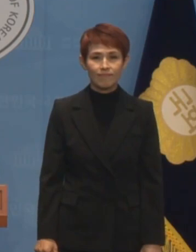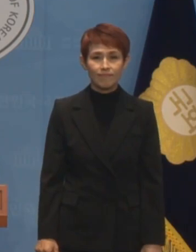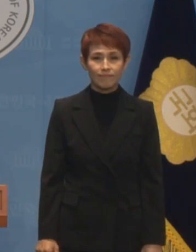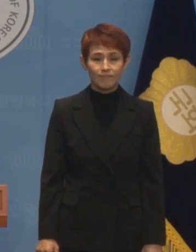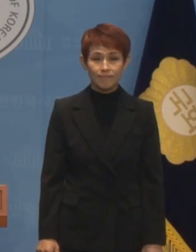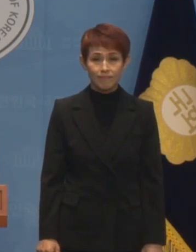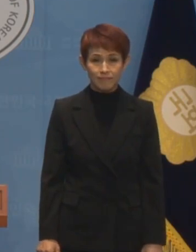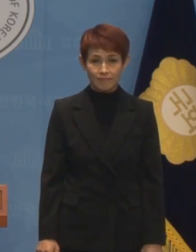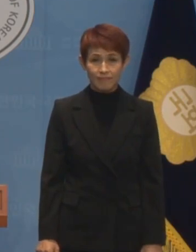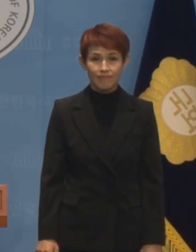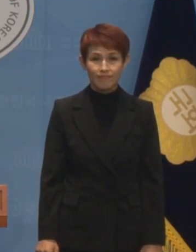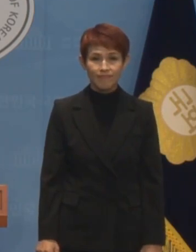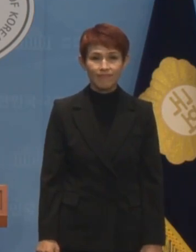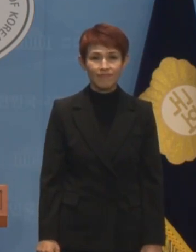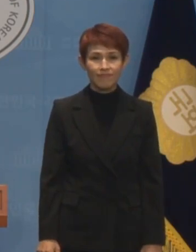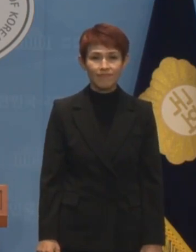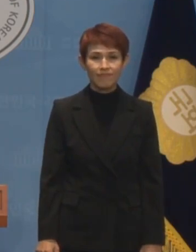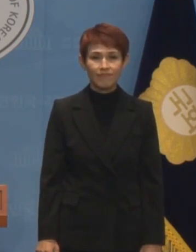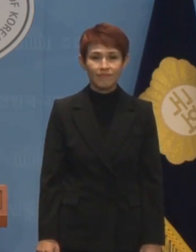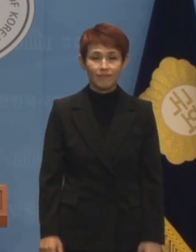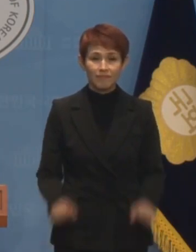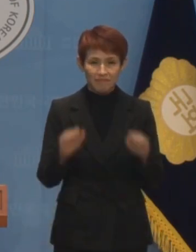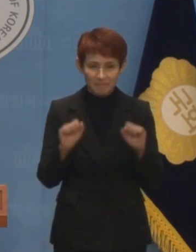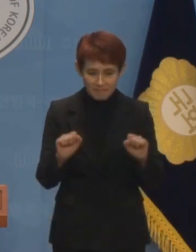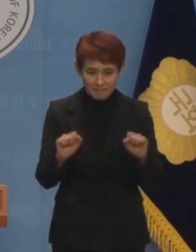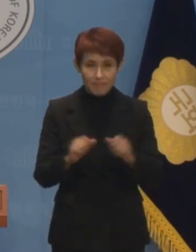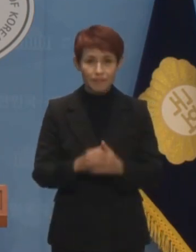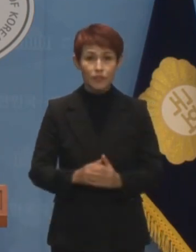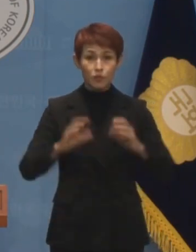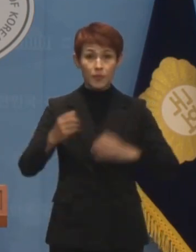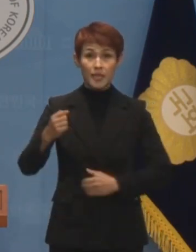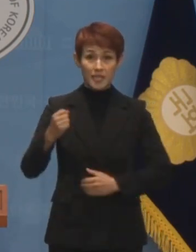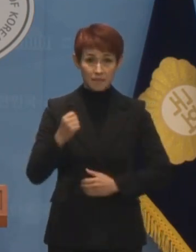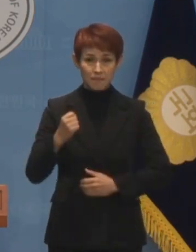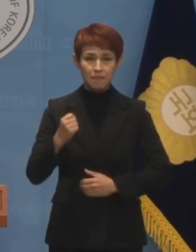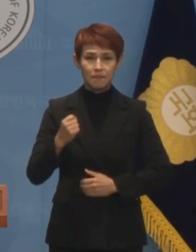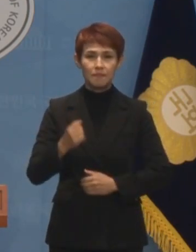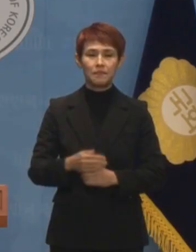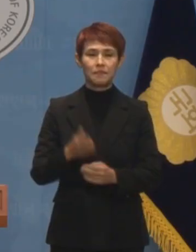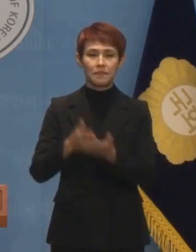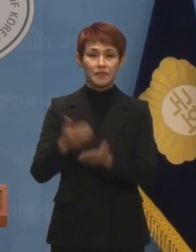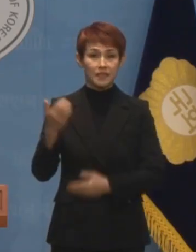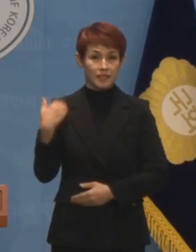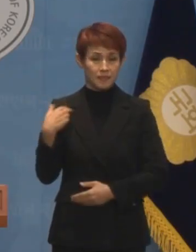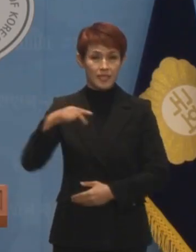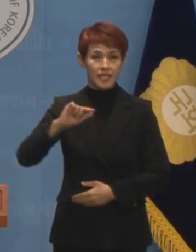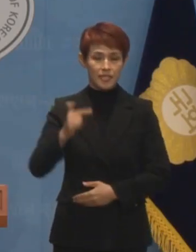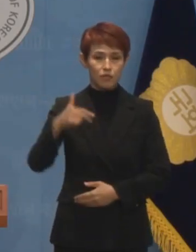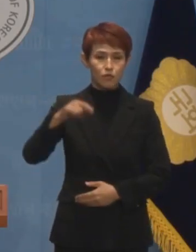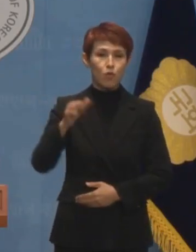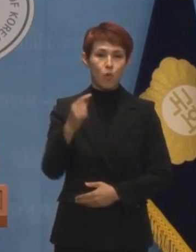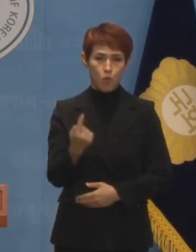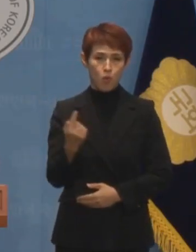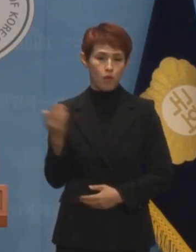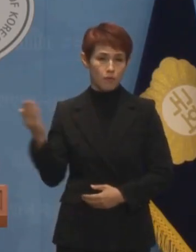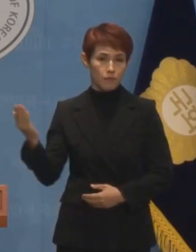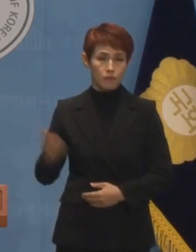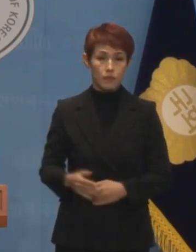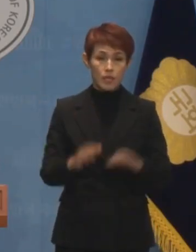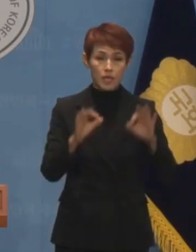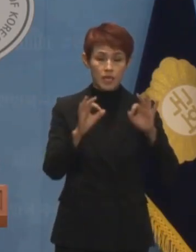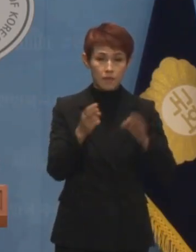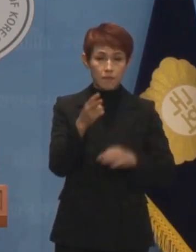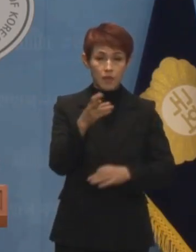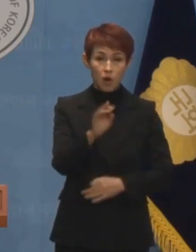해도 될까요, 기자님? 네. 안녕하십니까. 국민의힘 상근부대변인 신주호입니다. 오늘 김영배